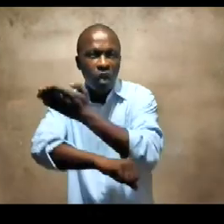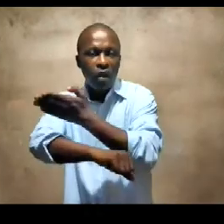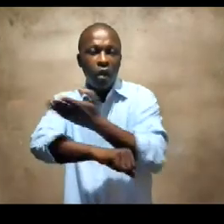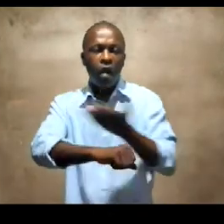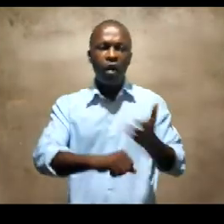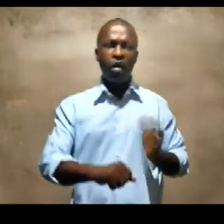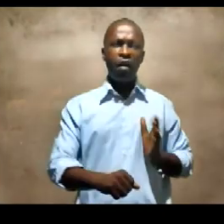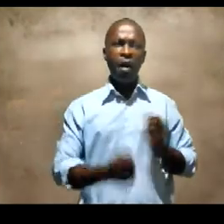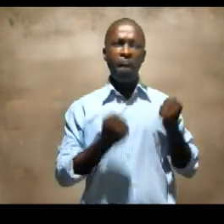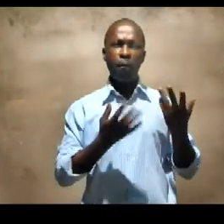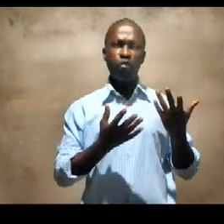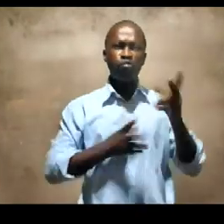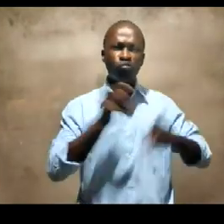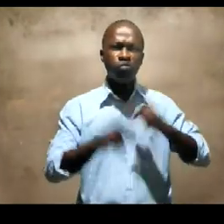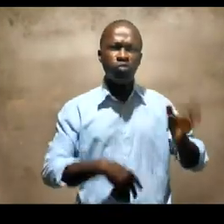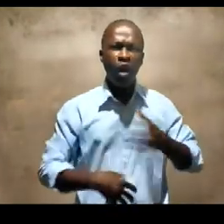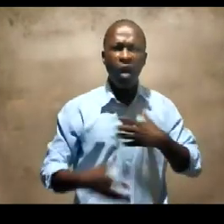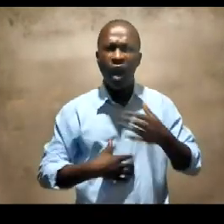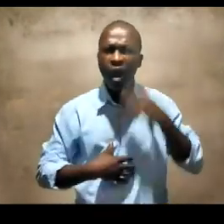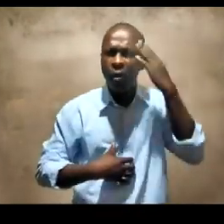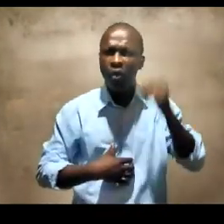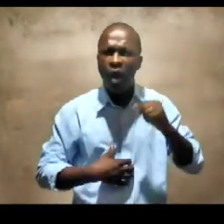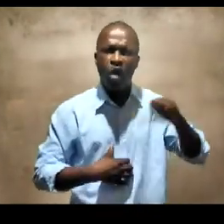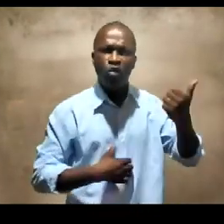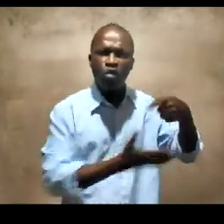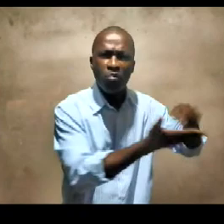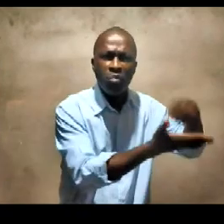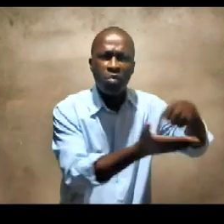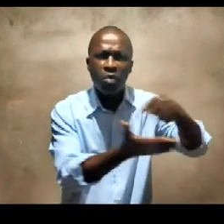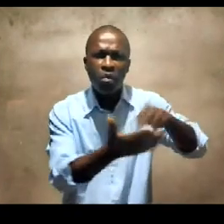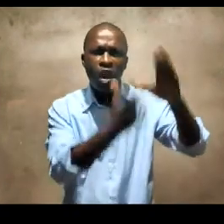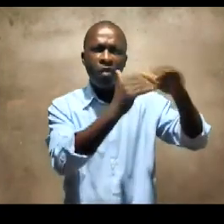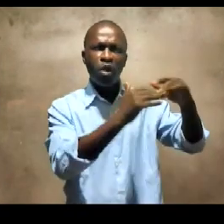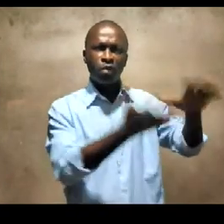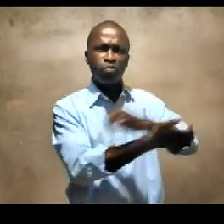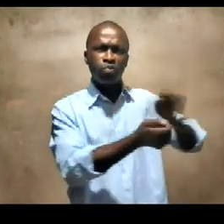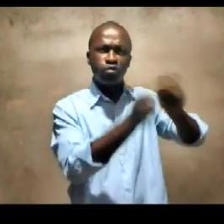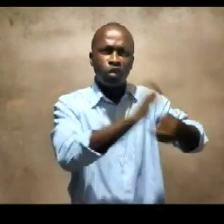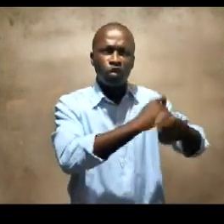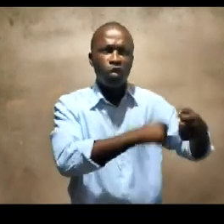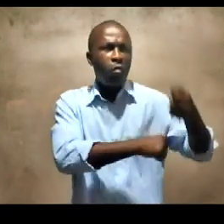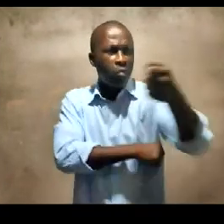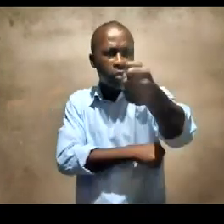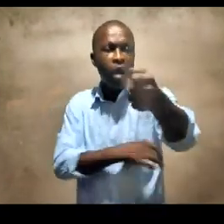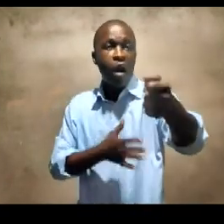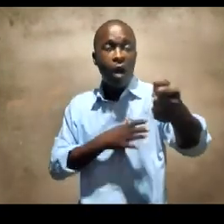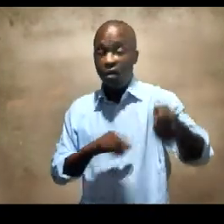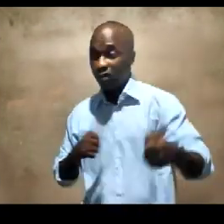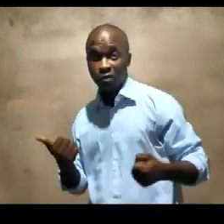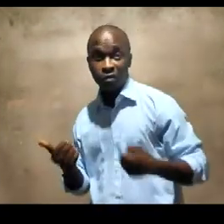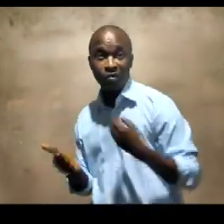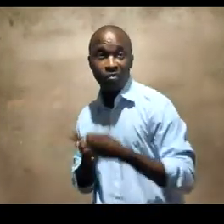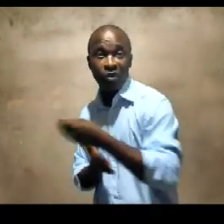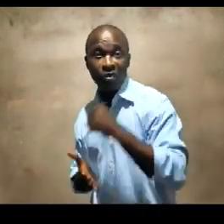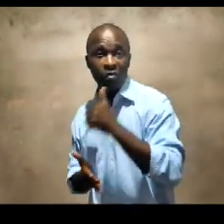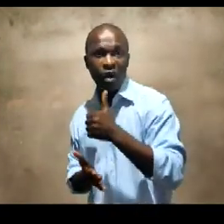la terre ferme. Donc, ces lieux-là, on peut citer à Kakankolonga et Minambom, encore même plus